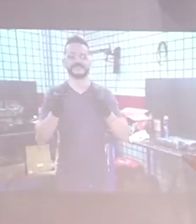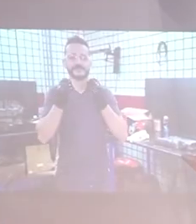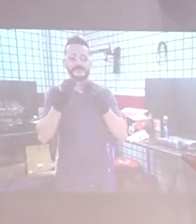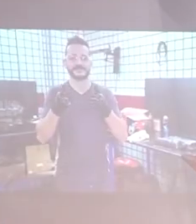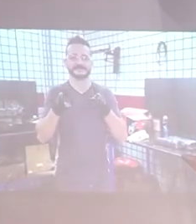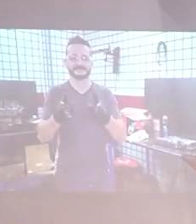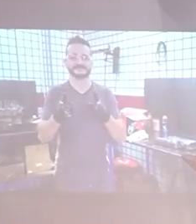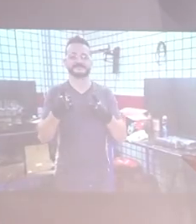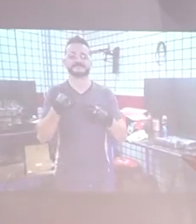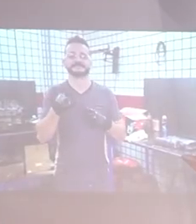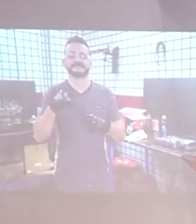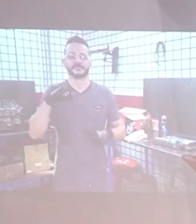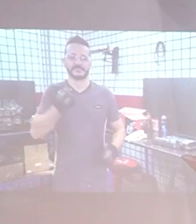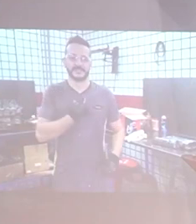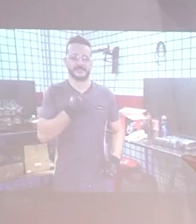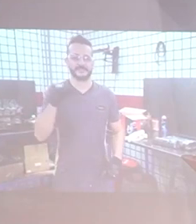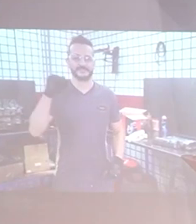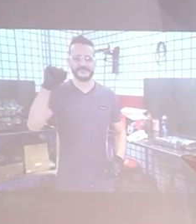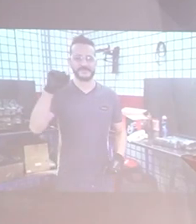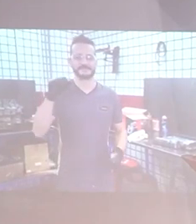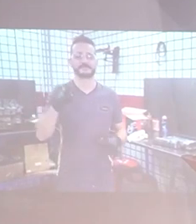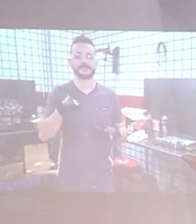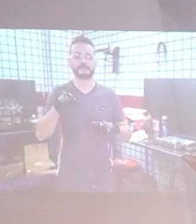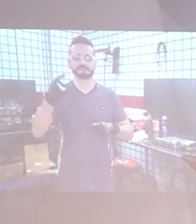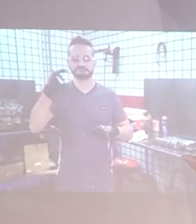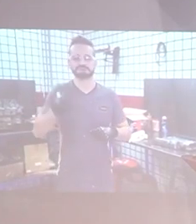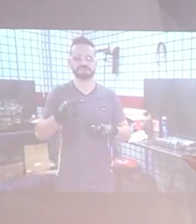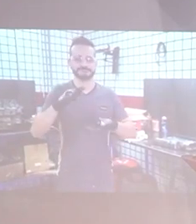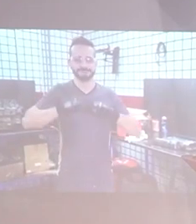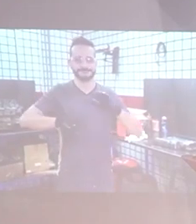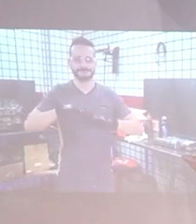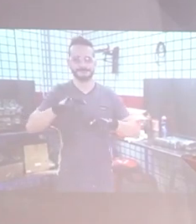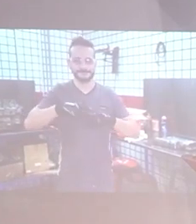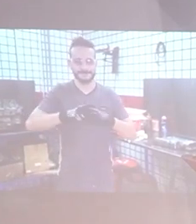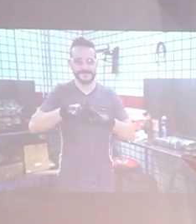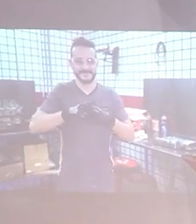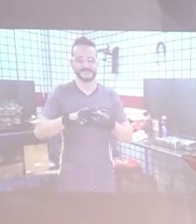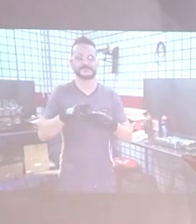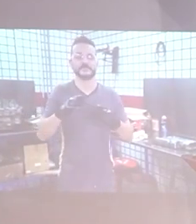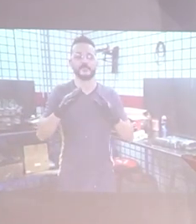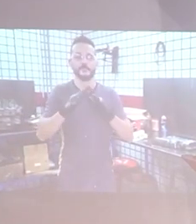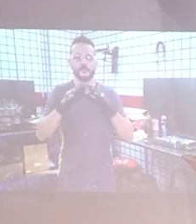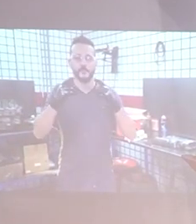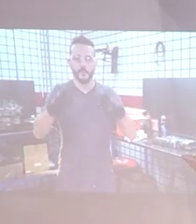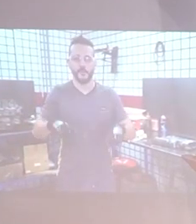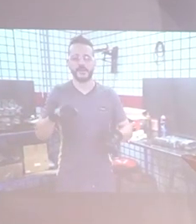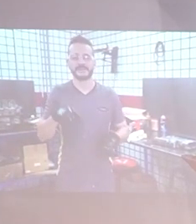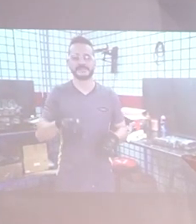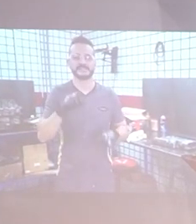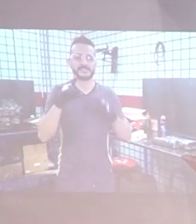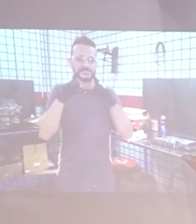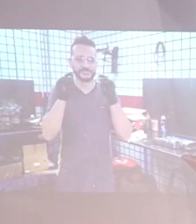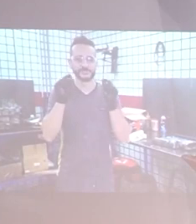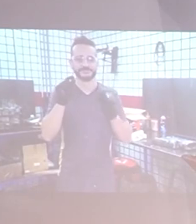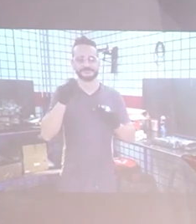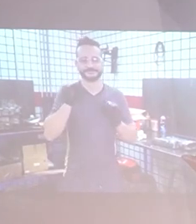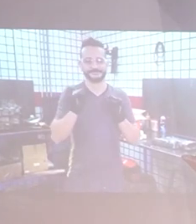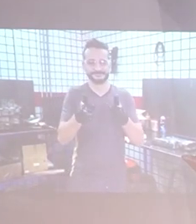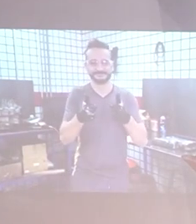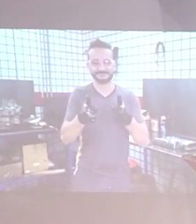Olá, tudo bem? Esse é meu sinal. Eu sou profissional mecânico. Eu moro aqui em